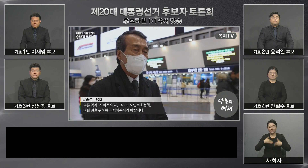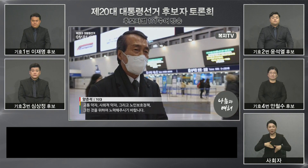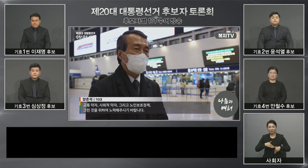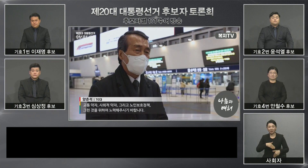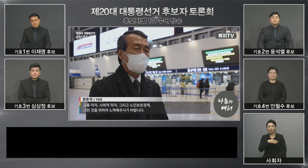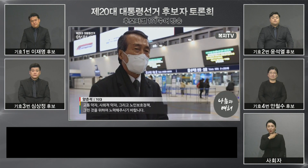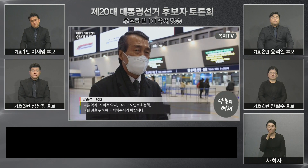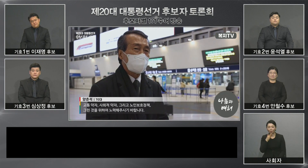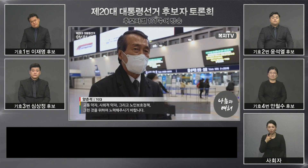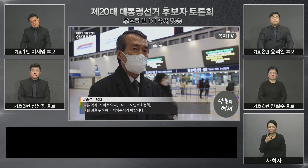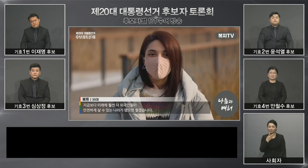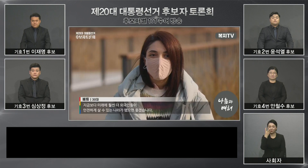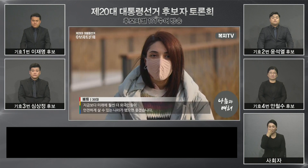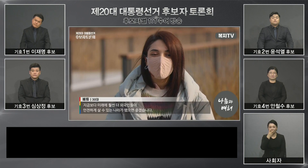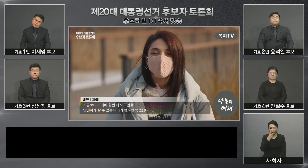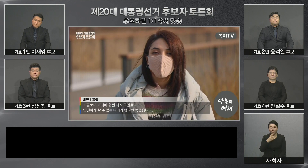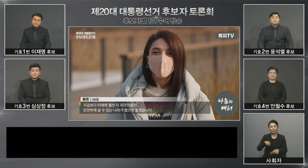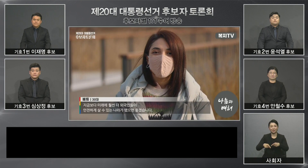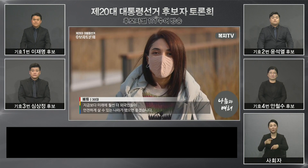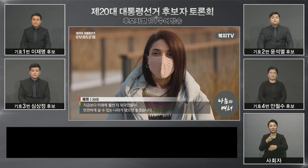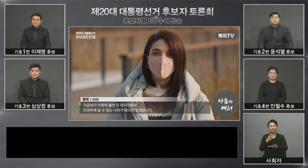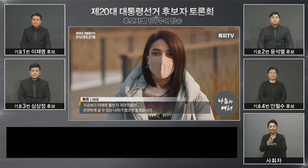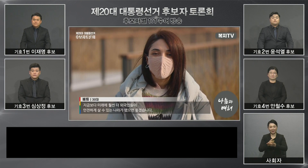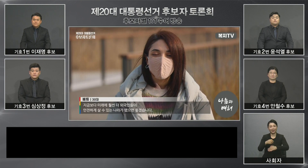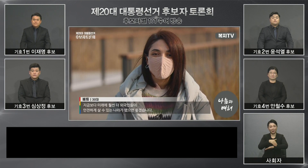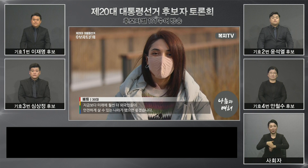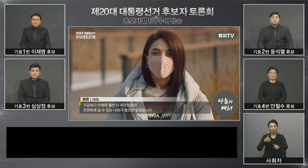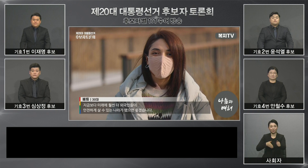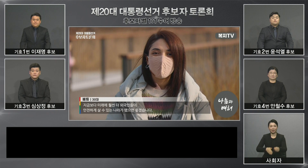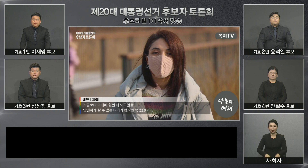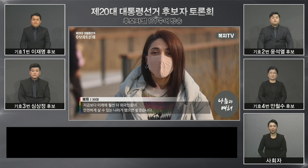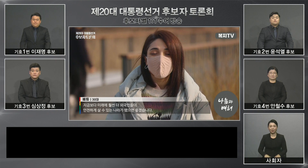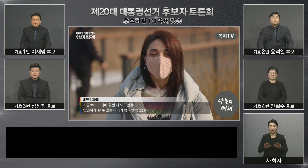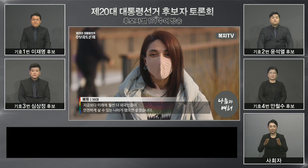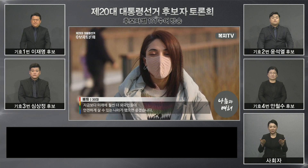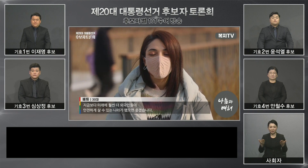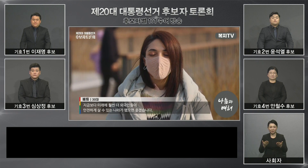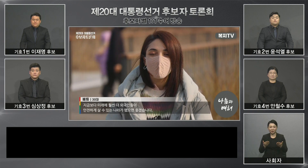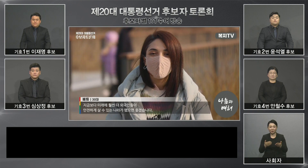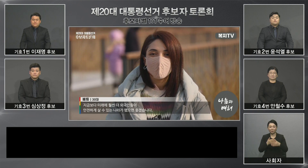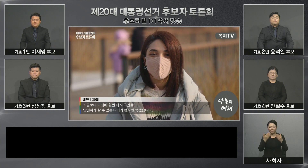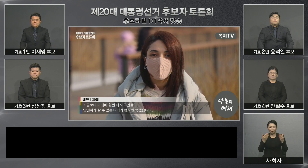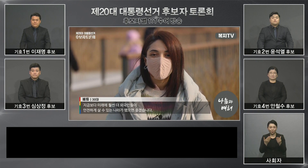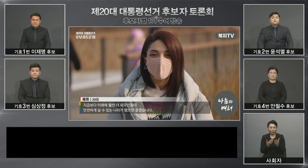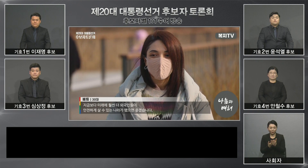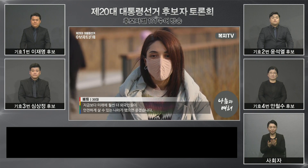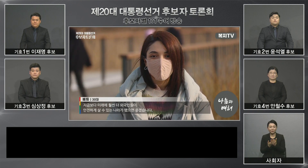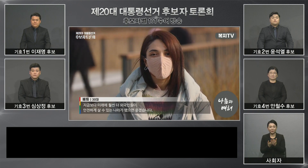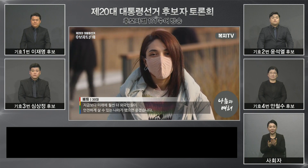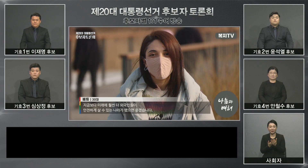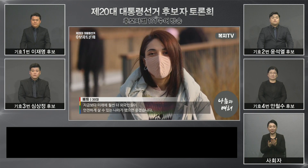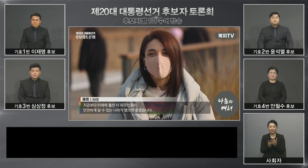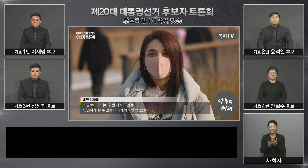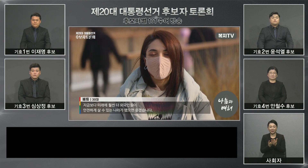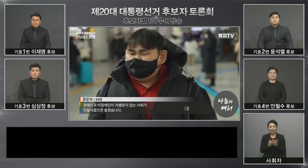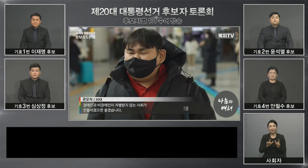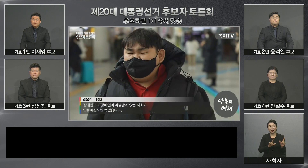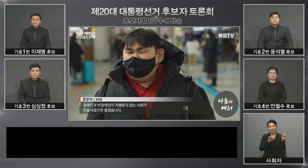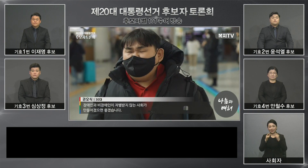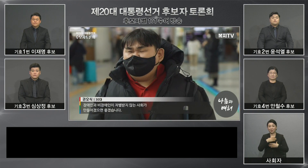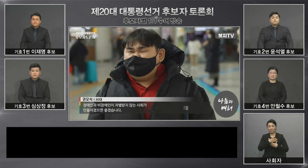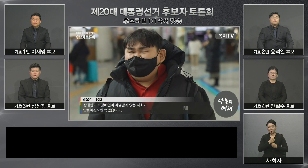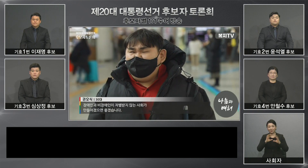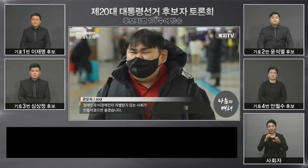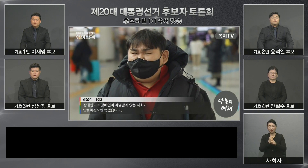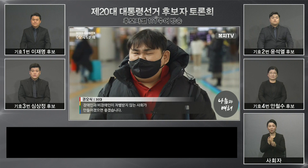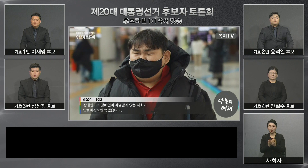위해 노력해 주시기 바랍니다. 지금보다 미래에 훨씬 더 외국인들이 안전하게 살 수 있는 나라가 됐으면 좋겠습니다.